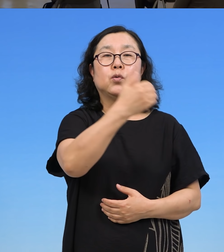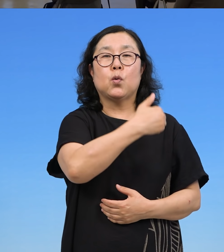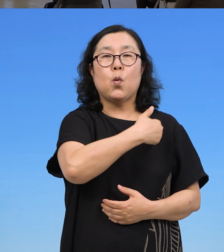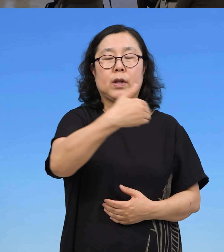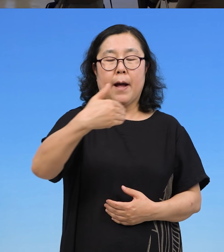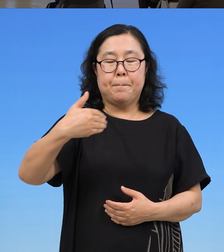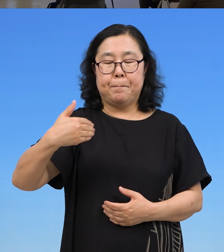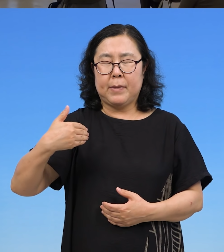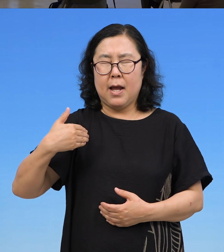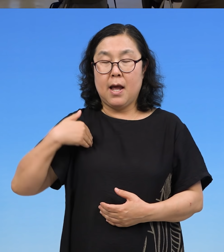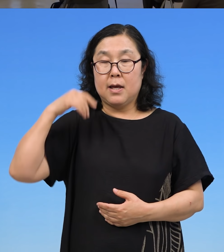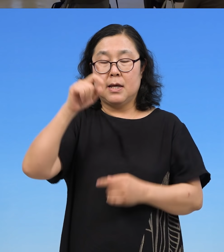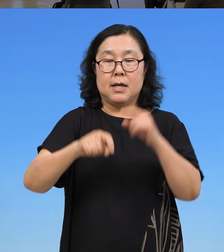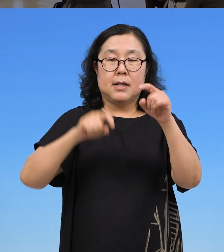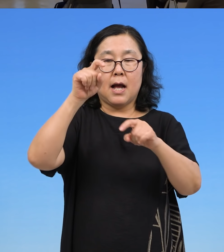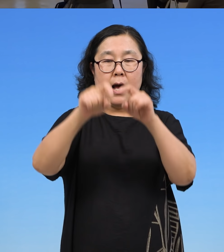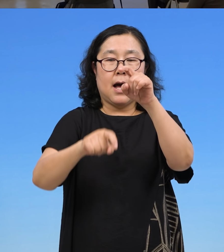나가리라